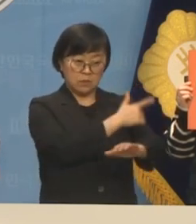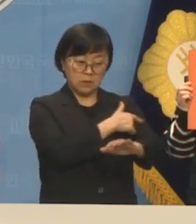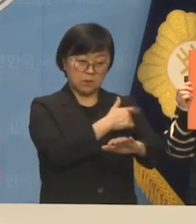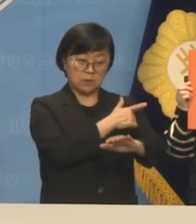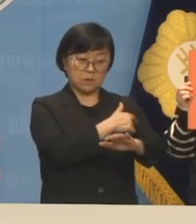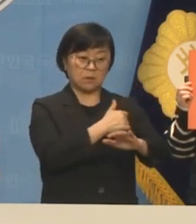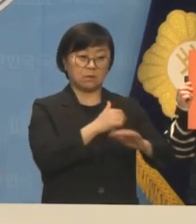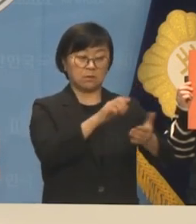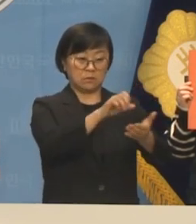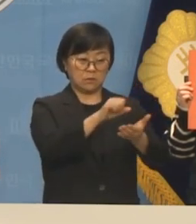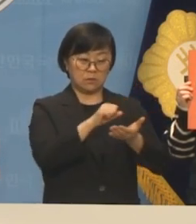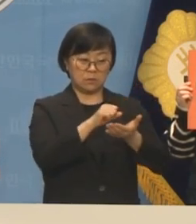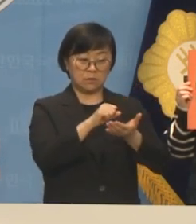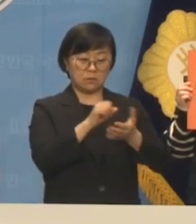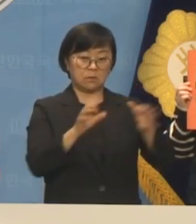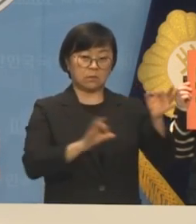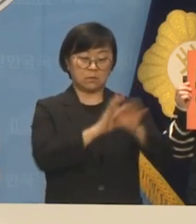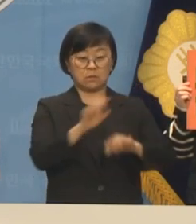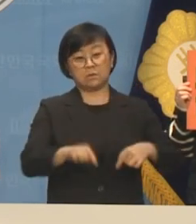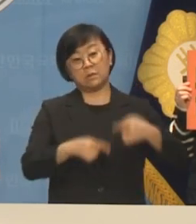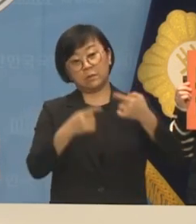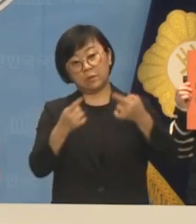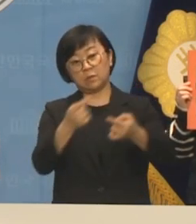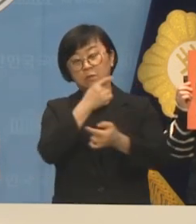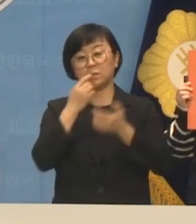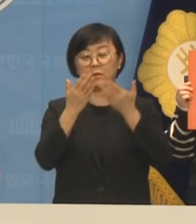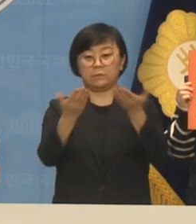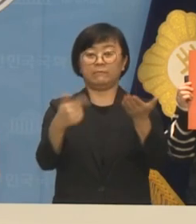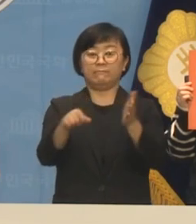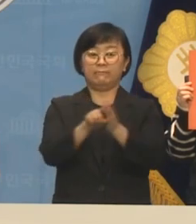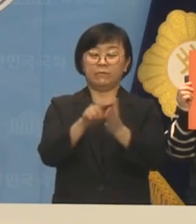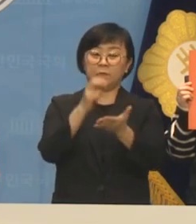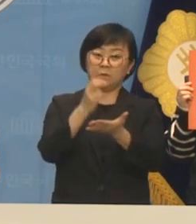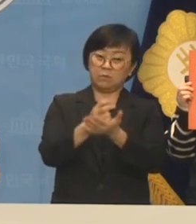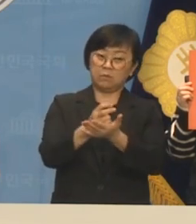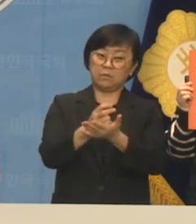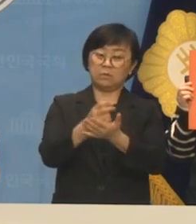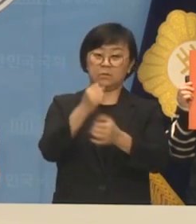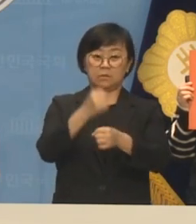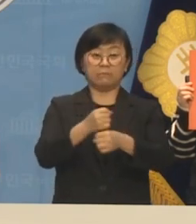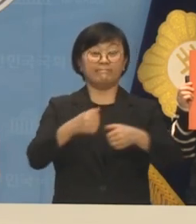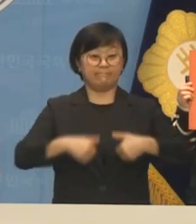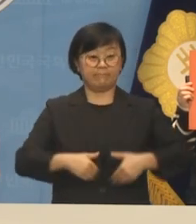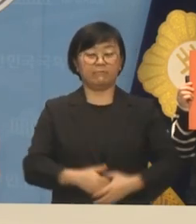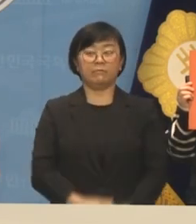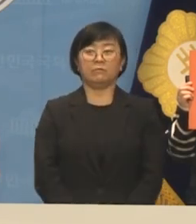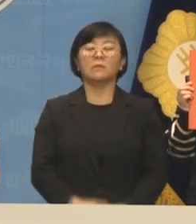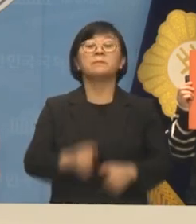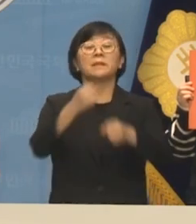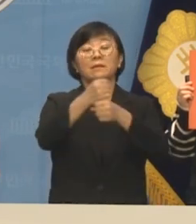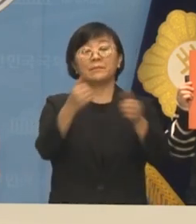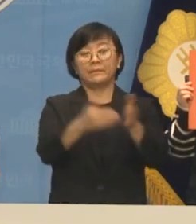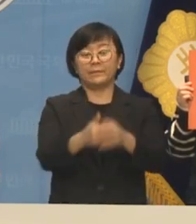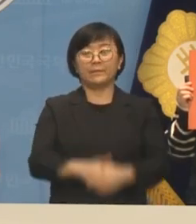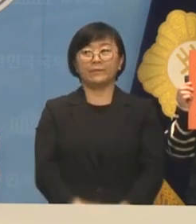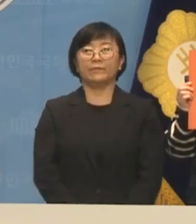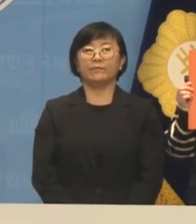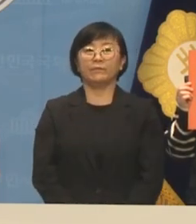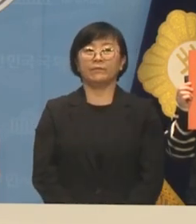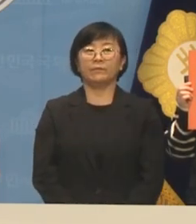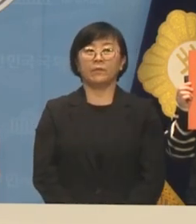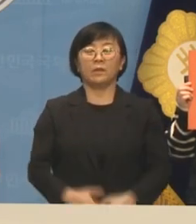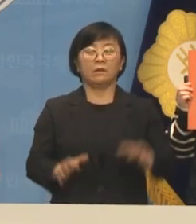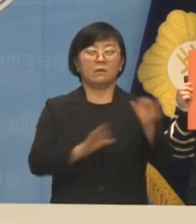노동이사를 도입해서 노동자의 경영 참여를 보장하고자 법적인 제도를 갖췄습니다. 물론 말이